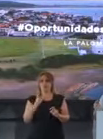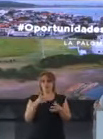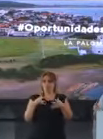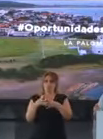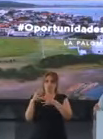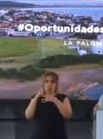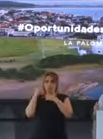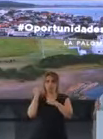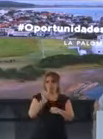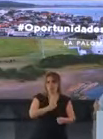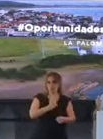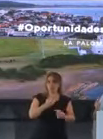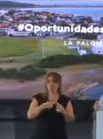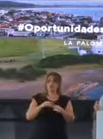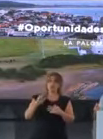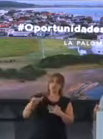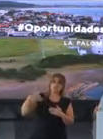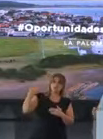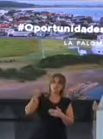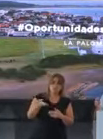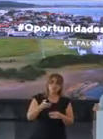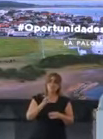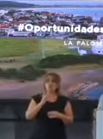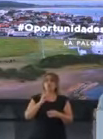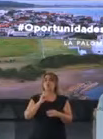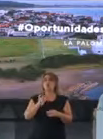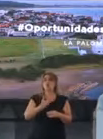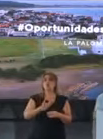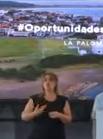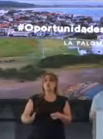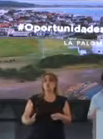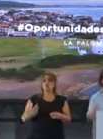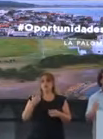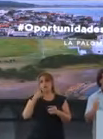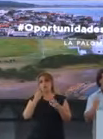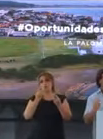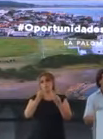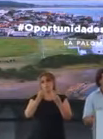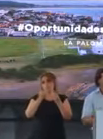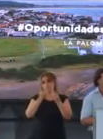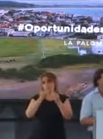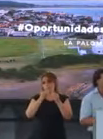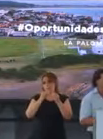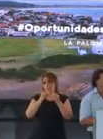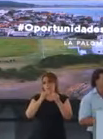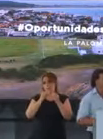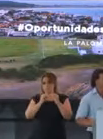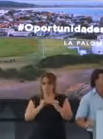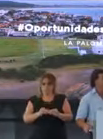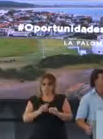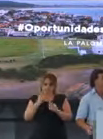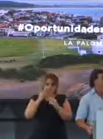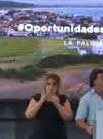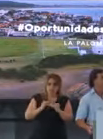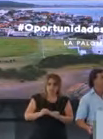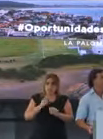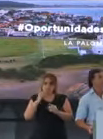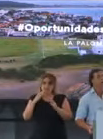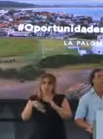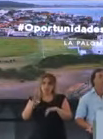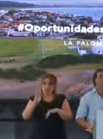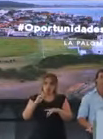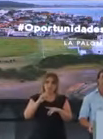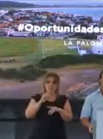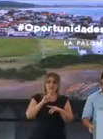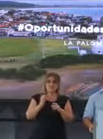El próximo gobierno va a tener que tener la capacidad, por matemática pura y por conformar mayoría, de